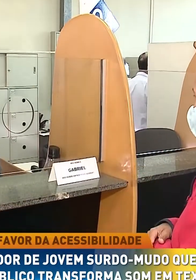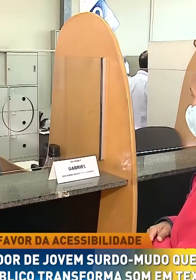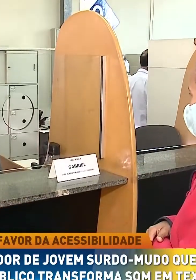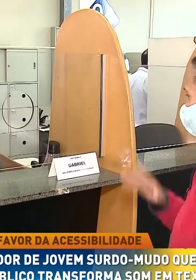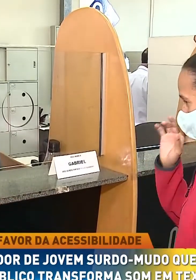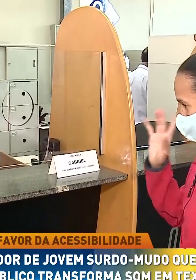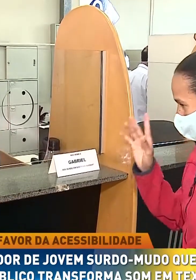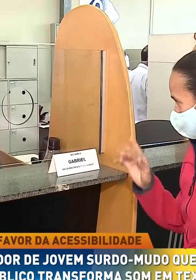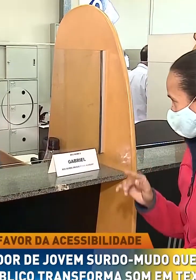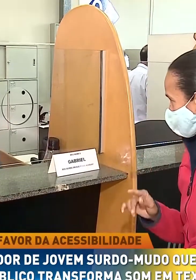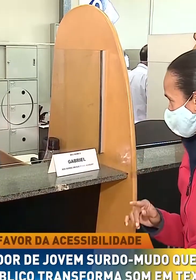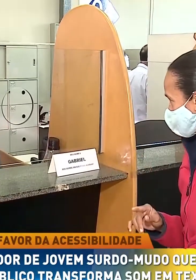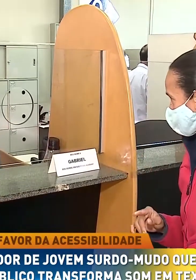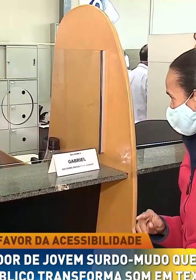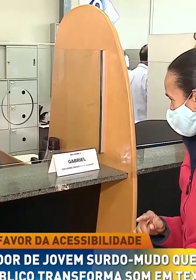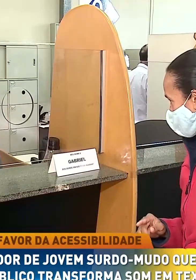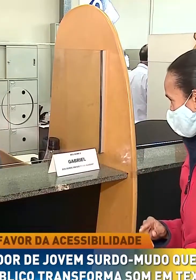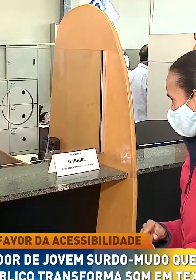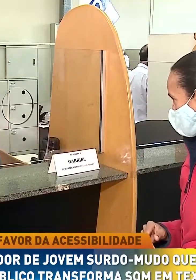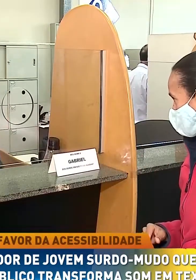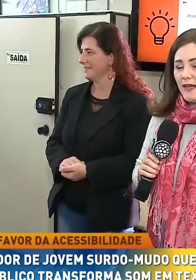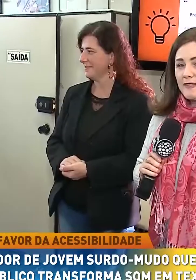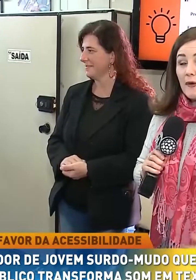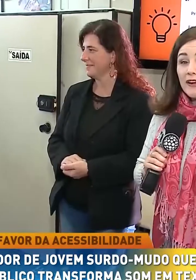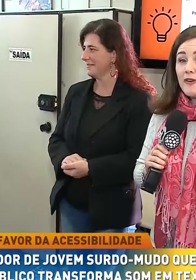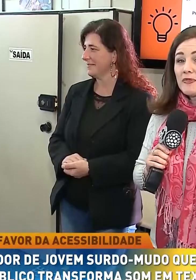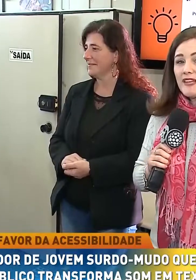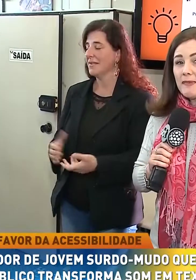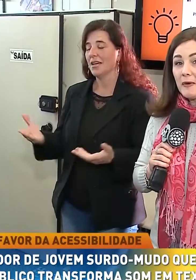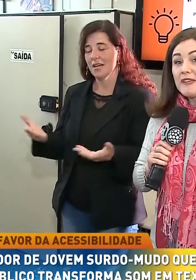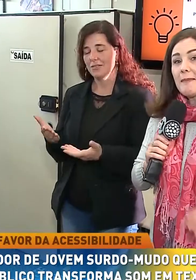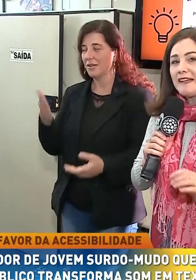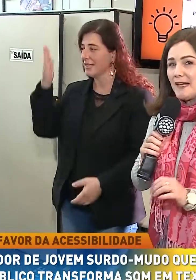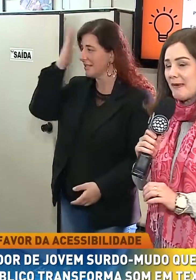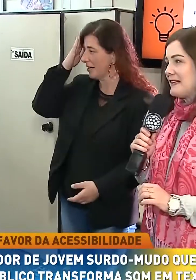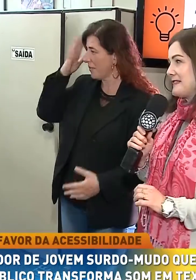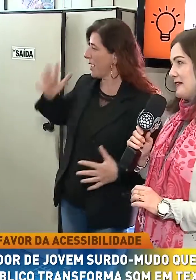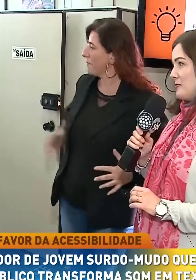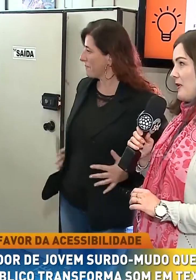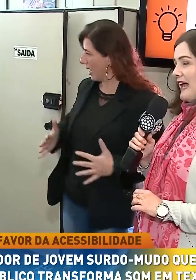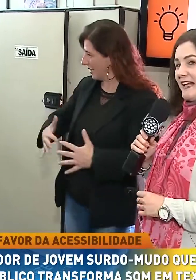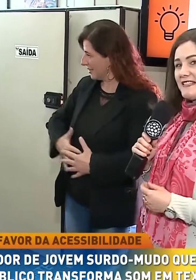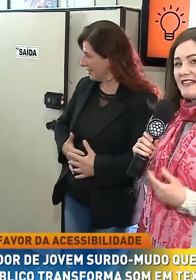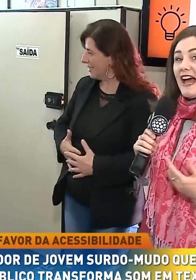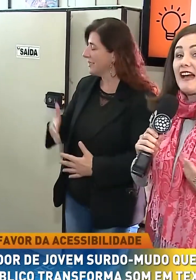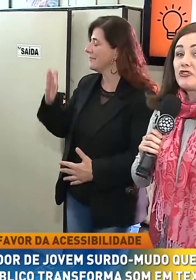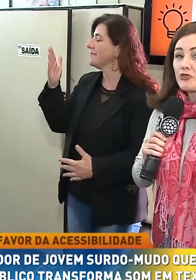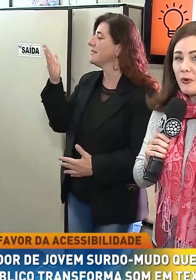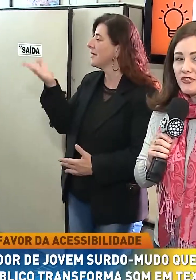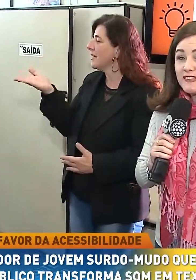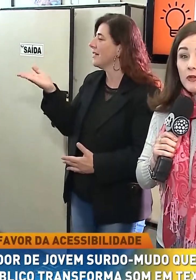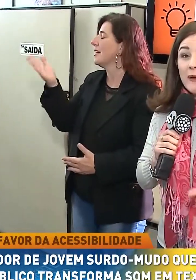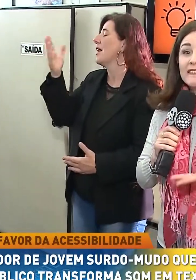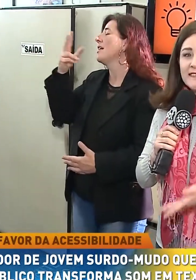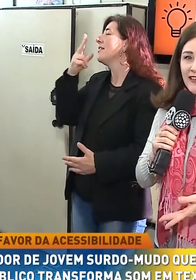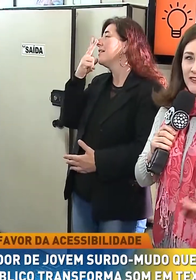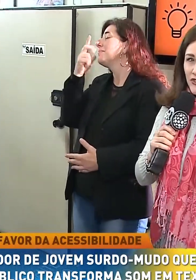vida de quem tem a mesma deficiência. E agora vamos saber o que a Maria Aparecida de Moraes achou de ter um atendente